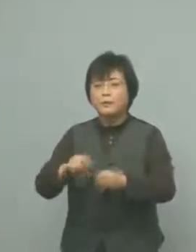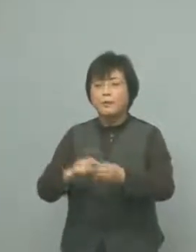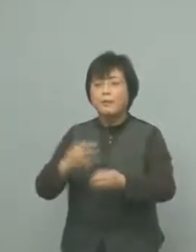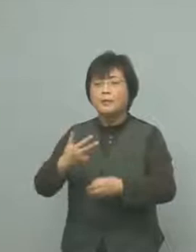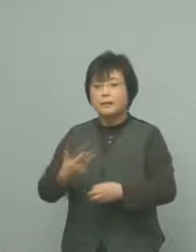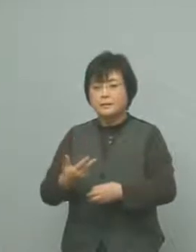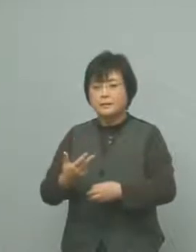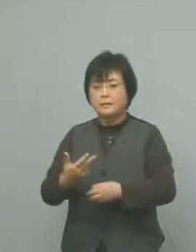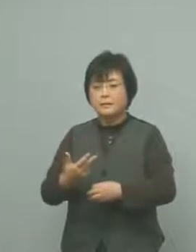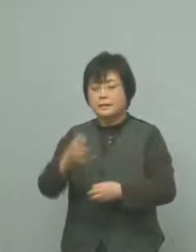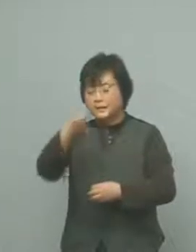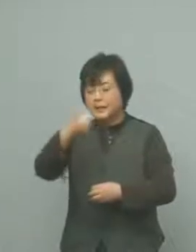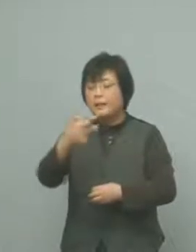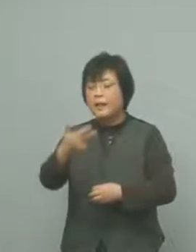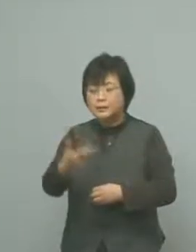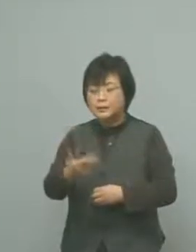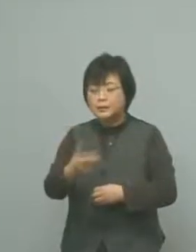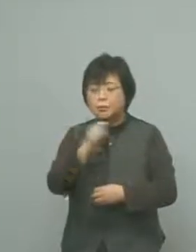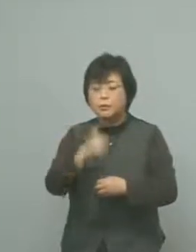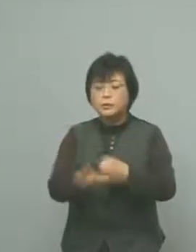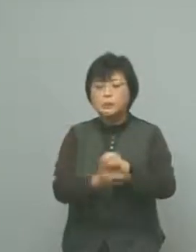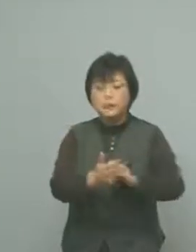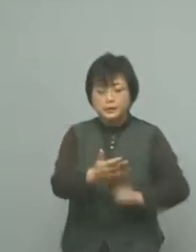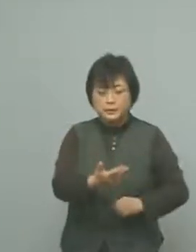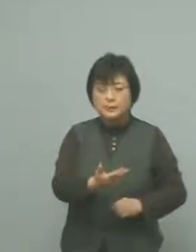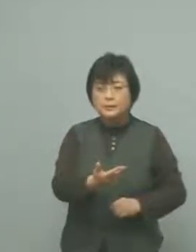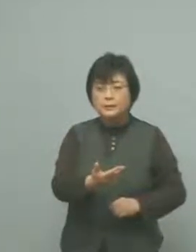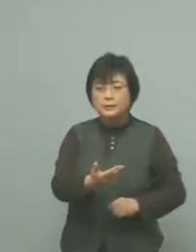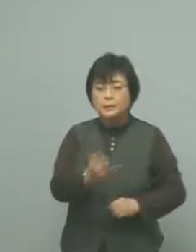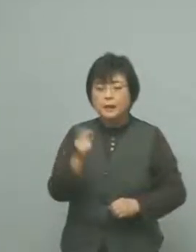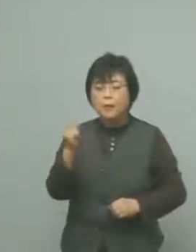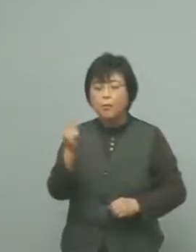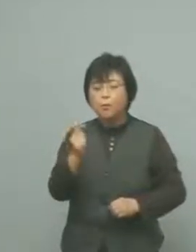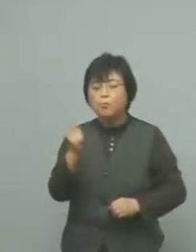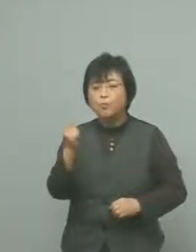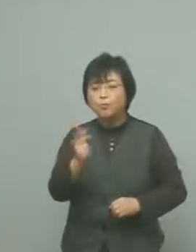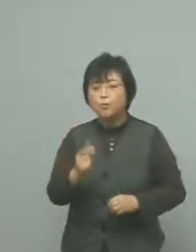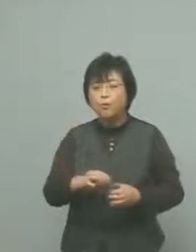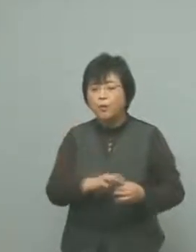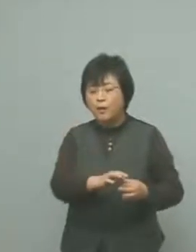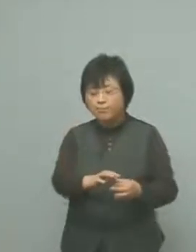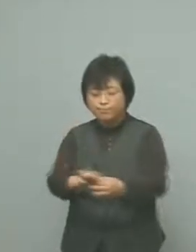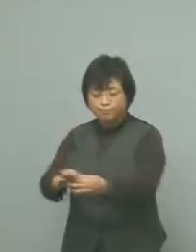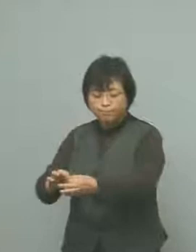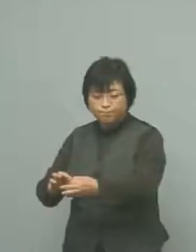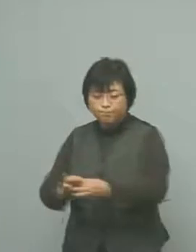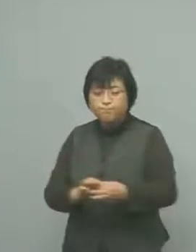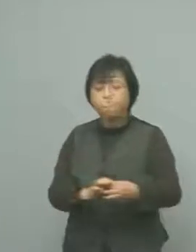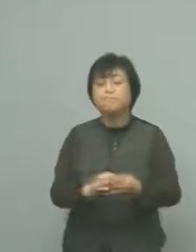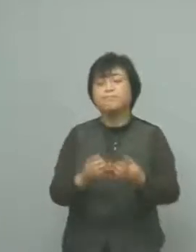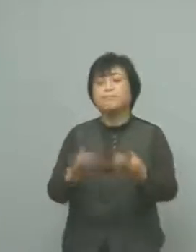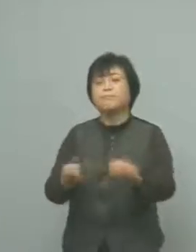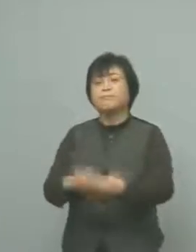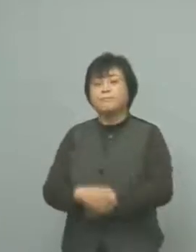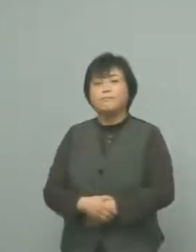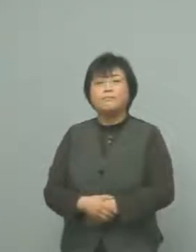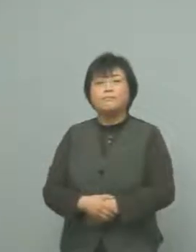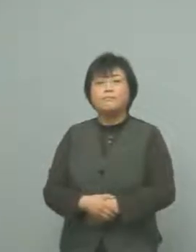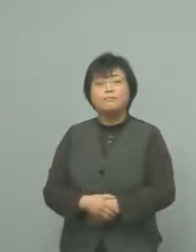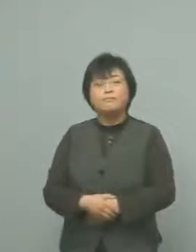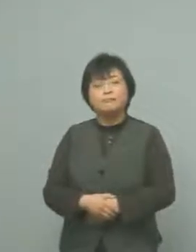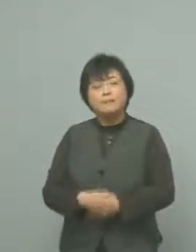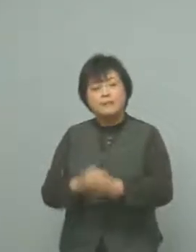山形市と仙台市と福島市が高速道路で環状に結ばれました。